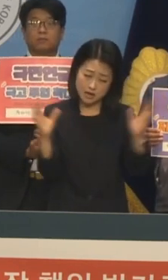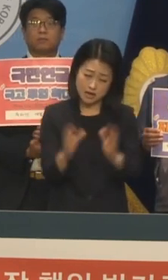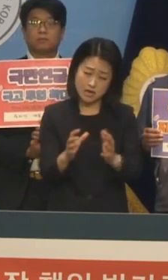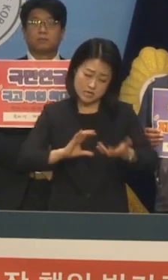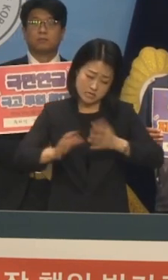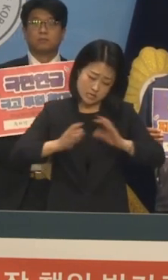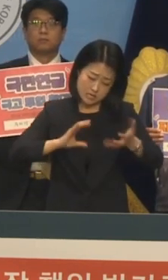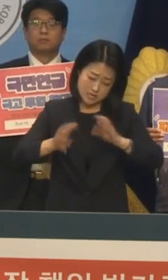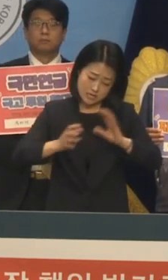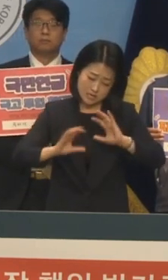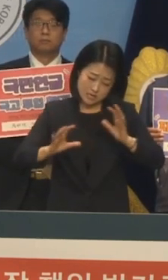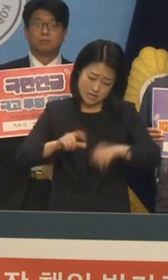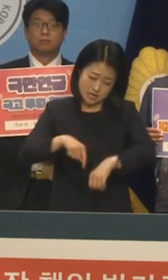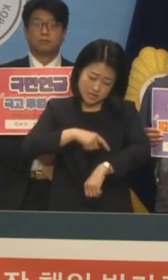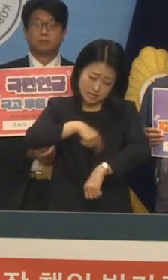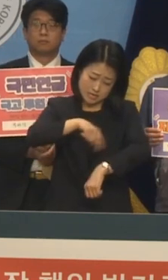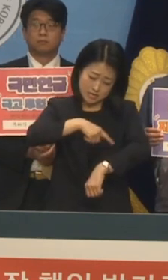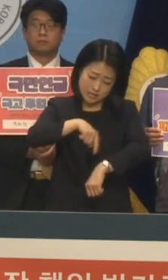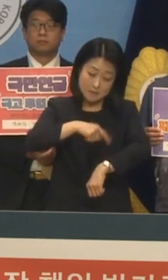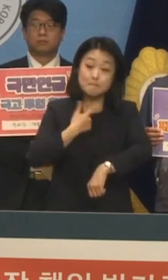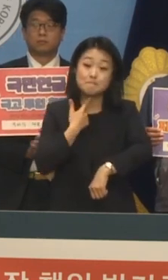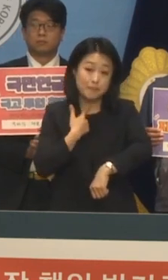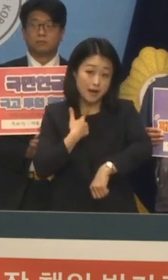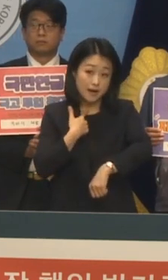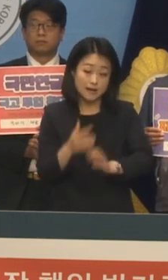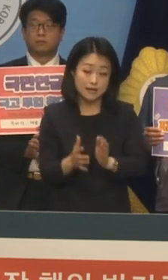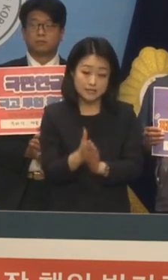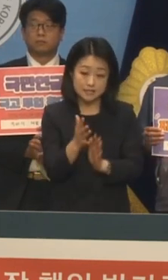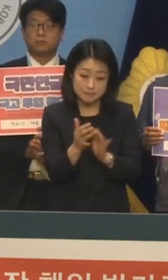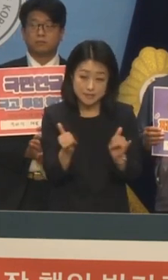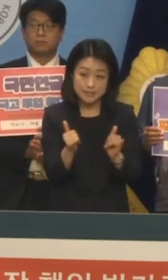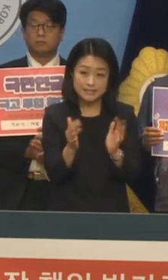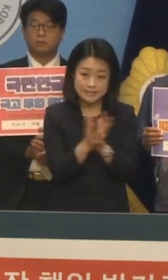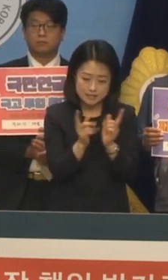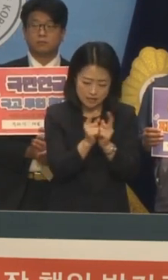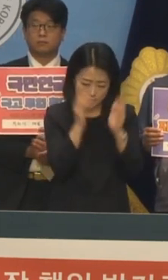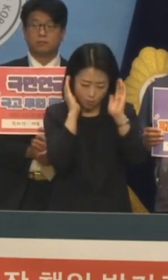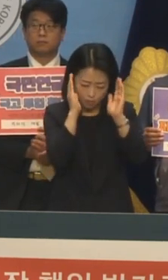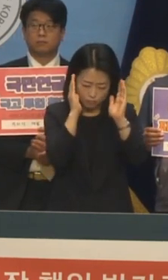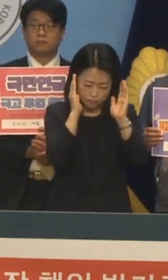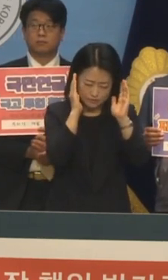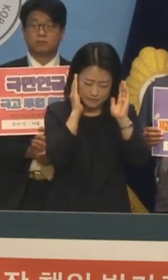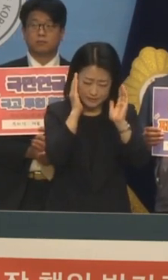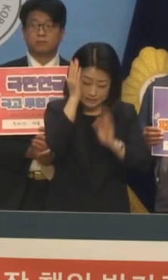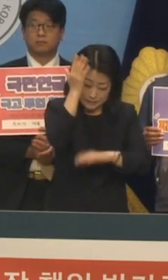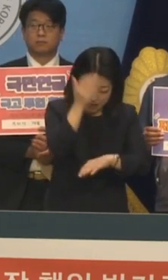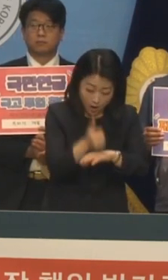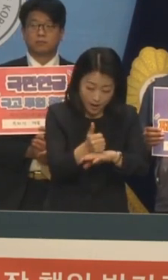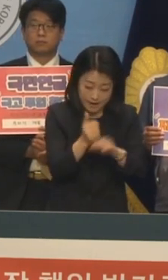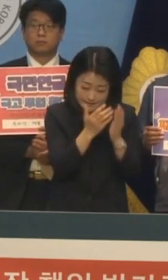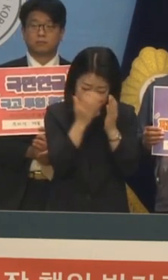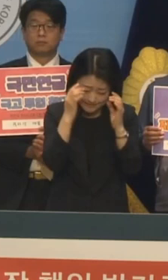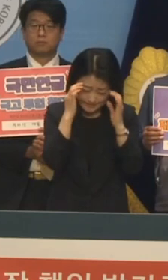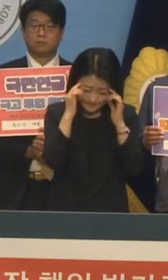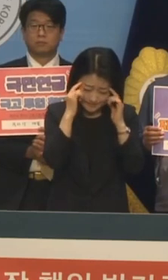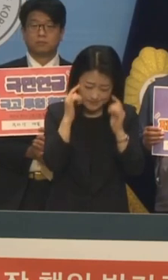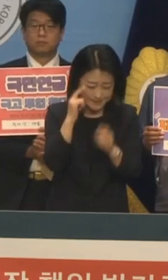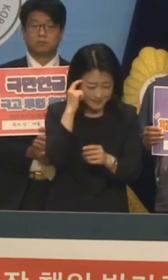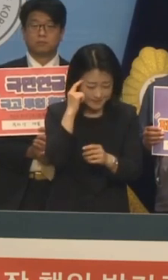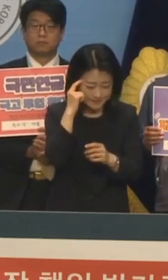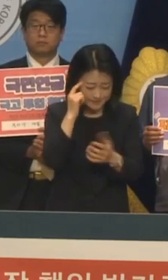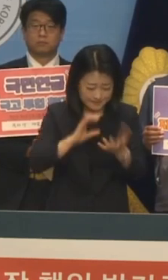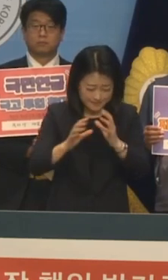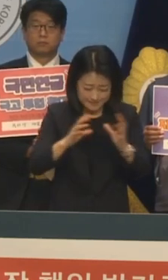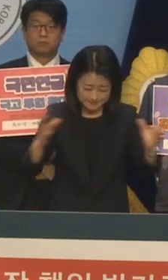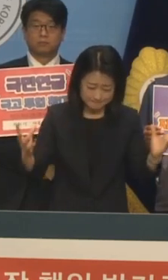해왔습니다. 이뿐만이 아니라 시민들이 수기하고 학습하면서 결과까지 나왔습니다. 그런데